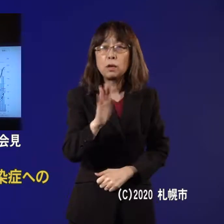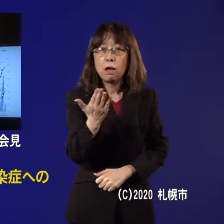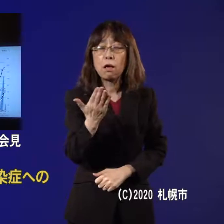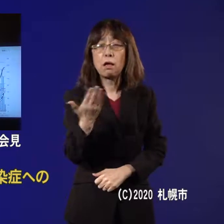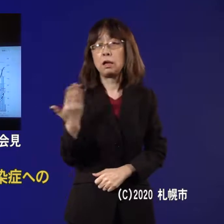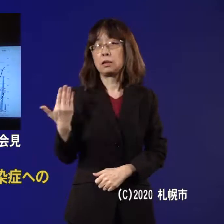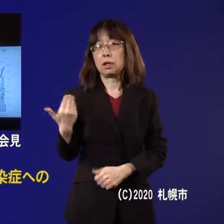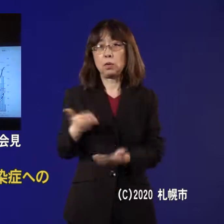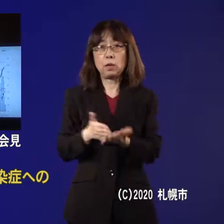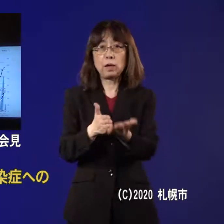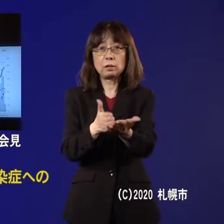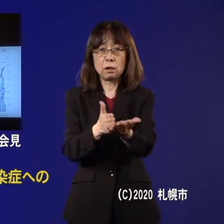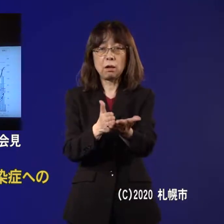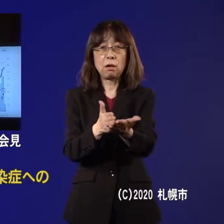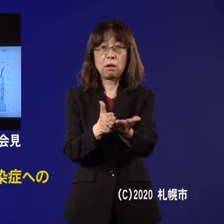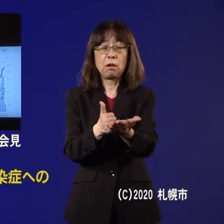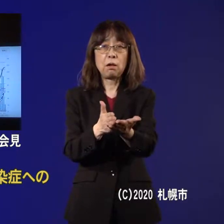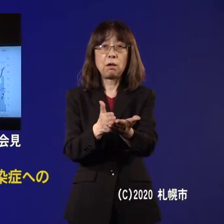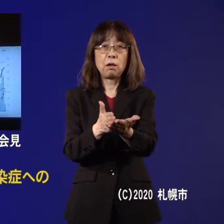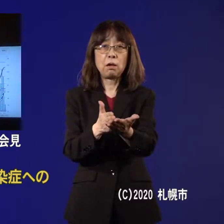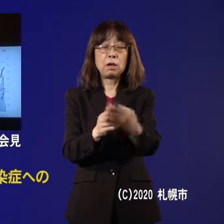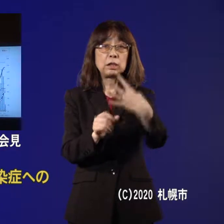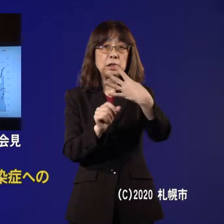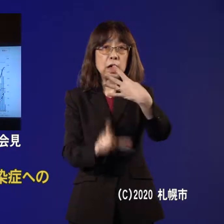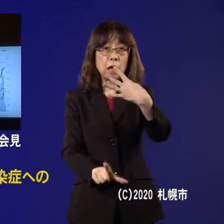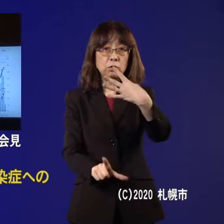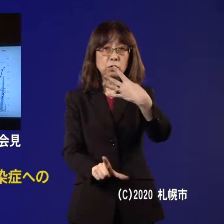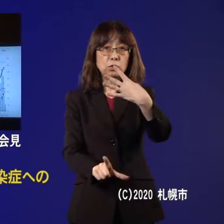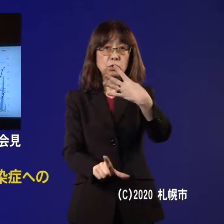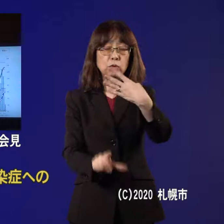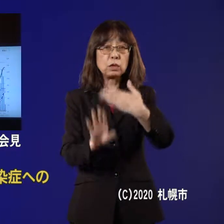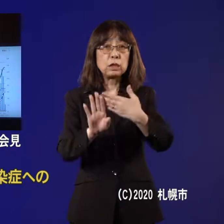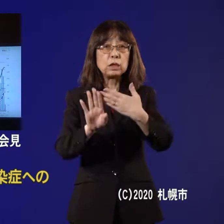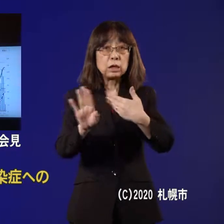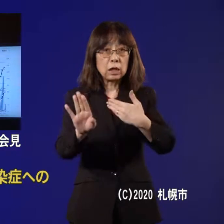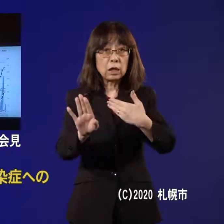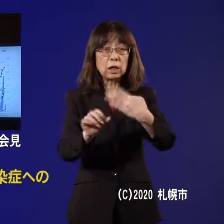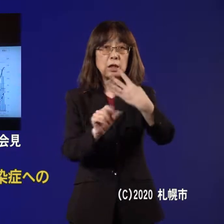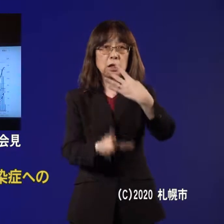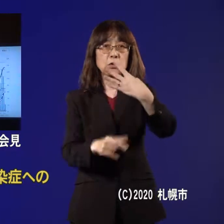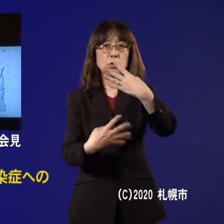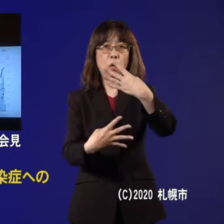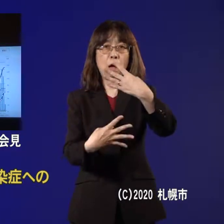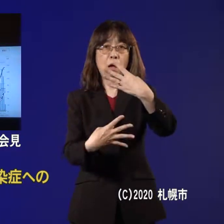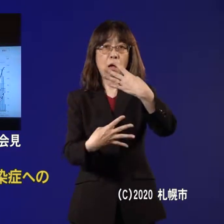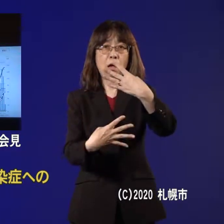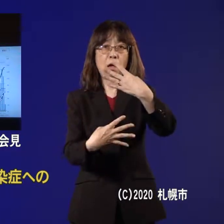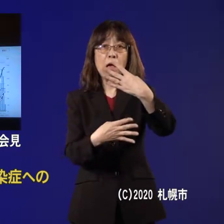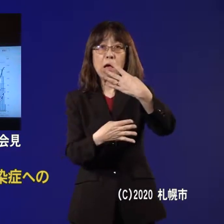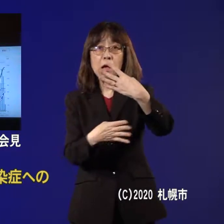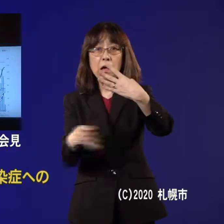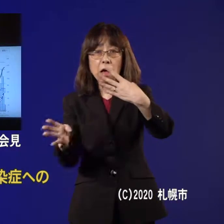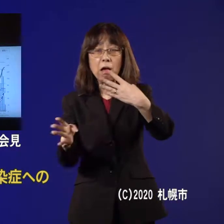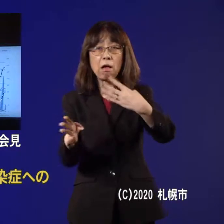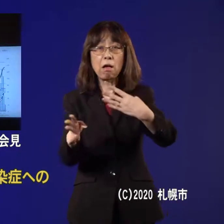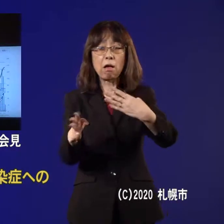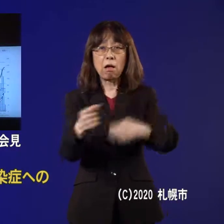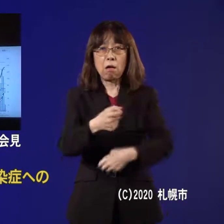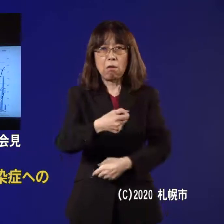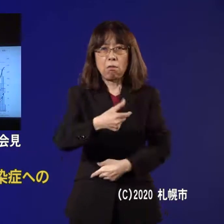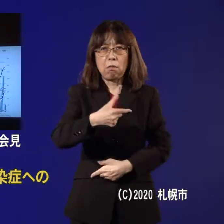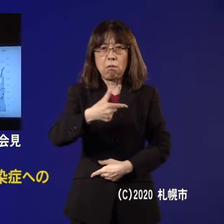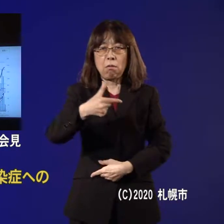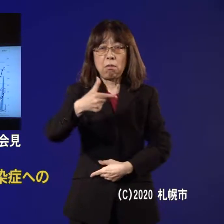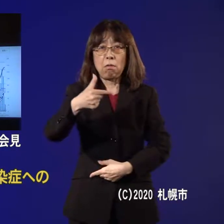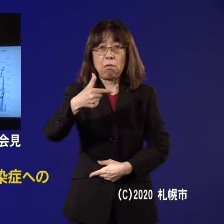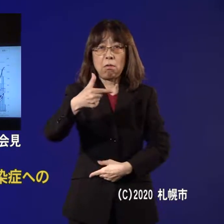ほども申し上げましたように、4月に入って4月の4日からまた急激に新たな